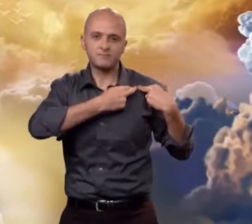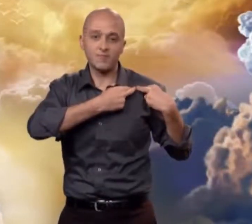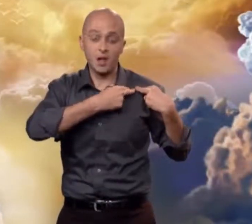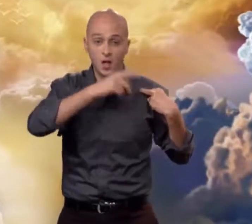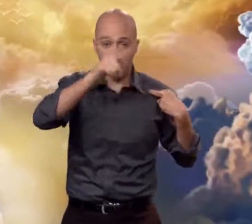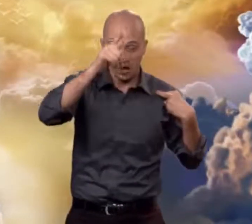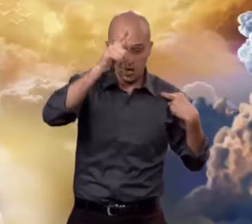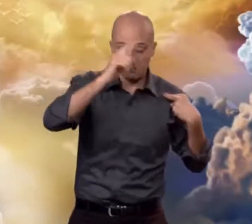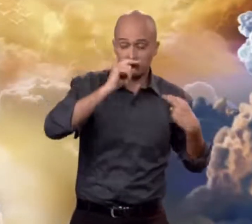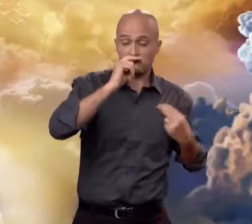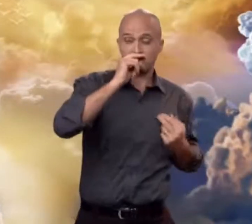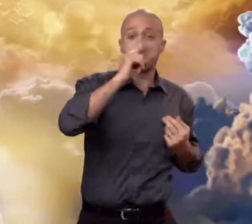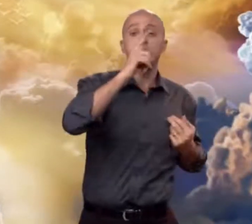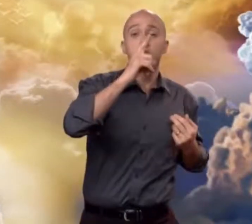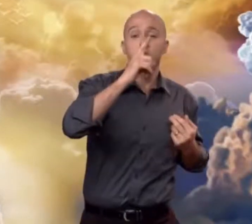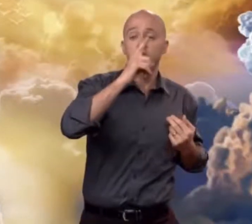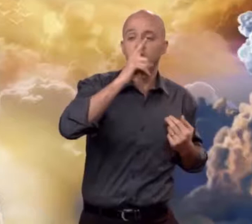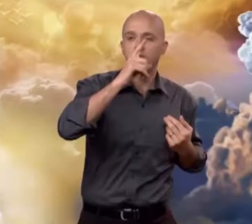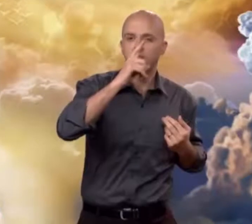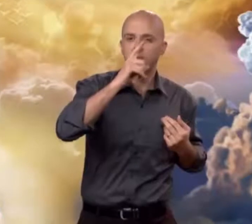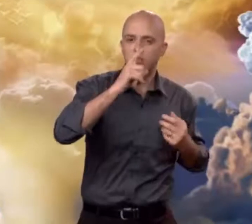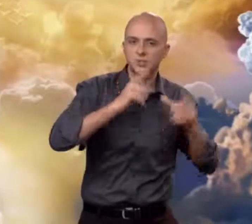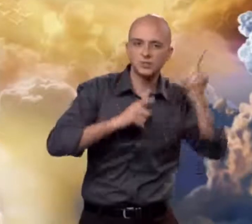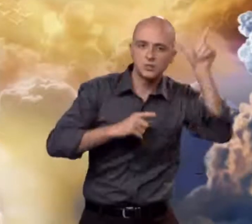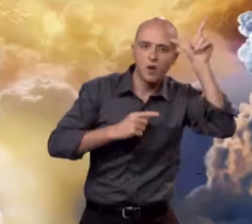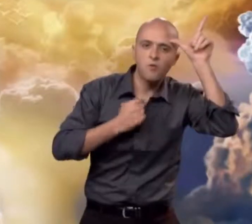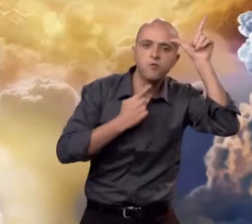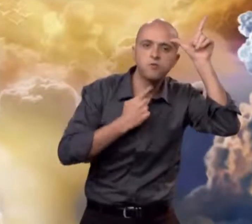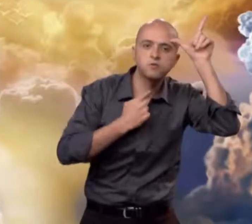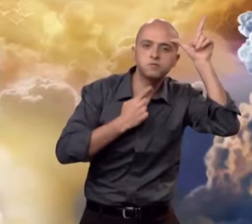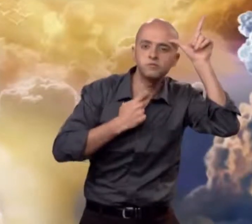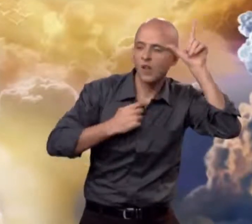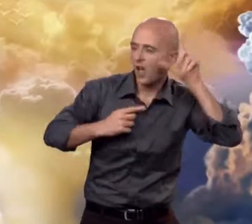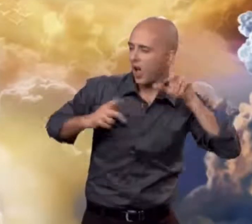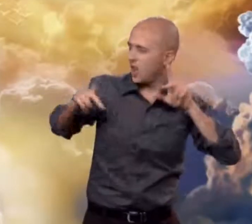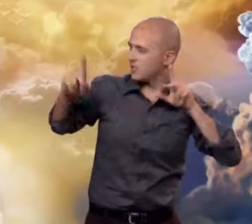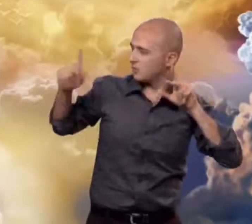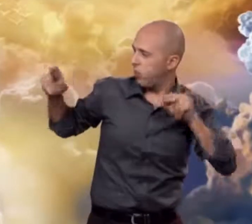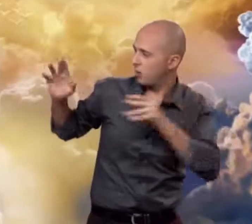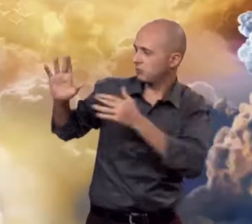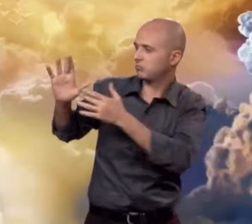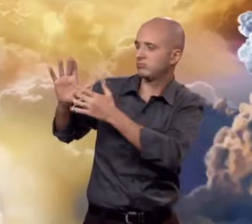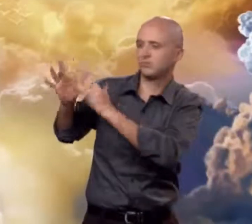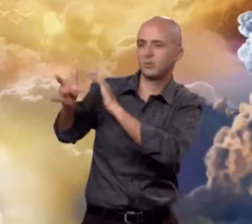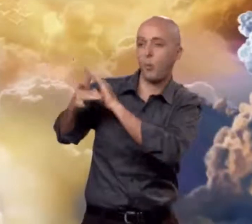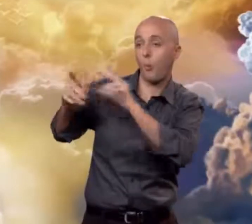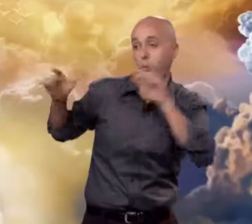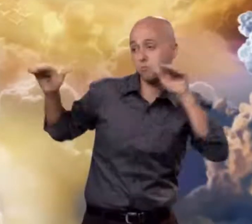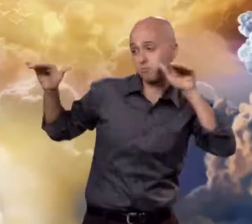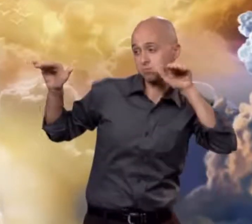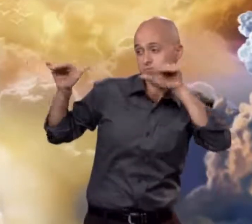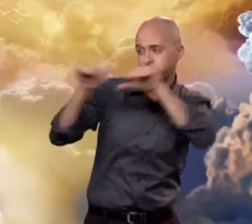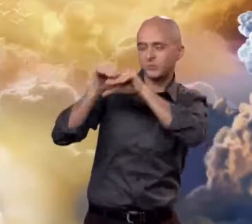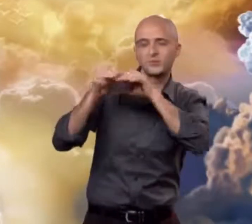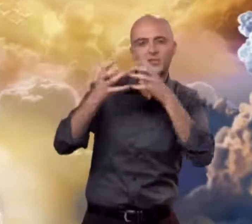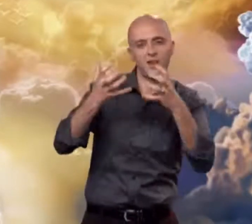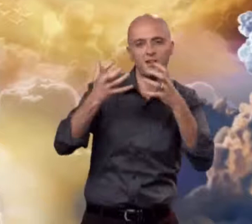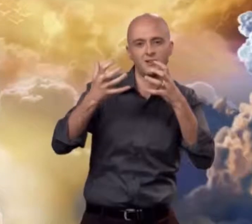seu filho, esse chefe dos anjos aspirou ao poder que pertencia somente a Cristo. Naquele momento, uma